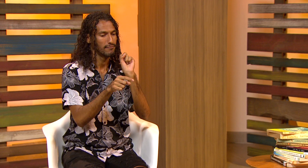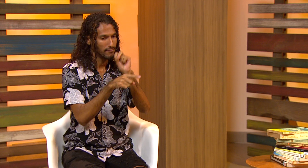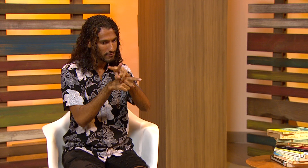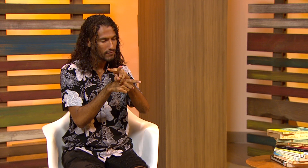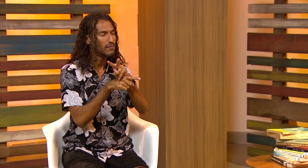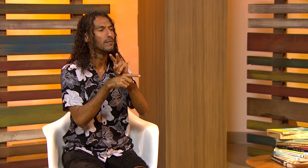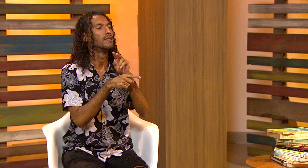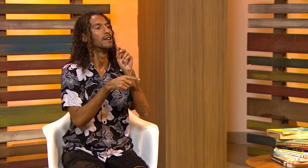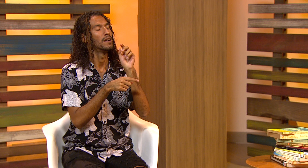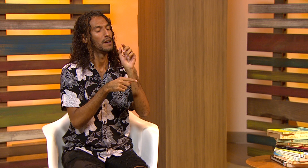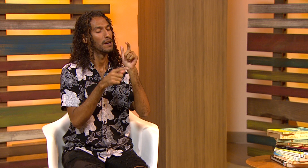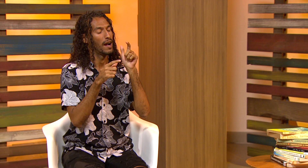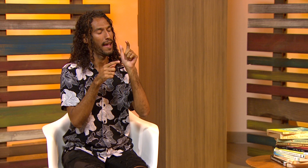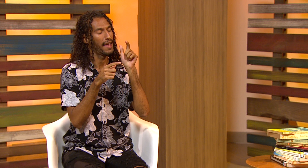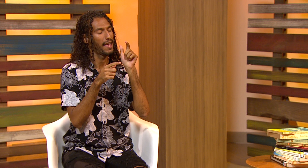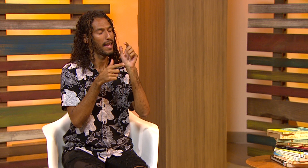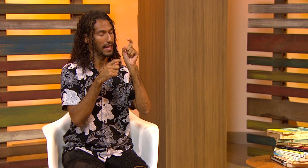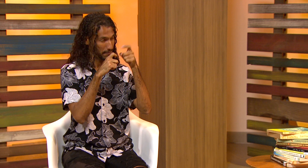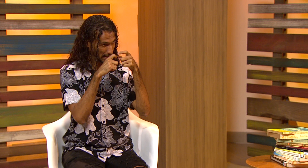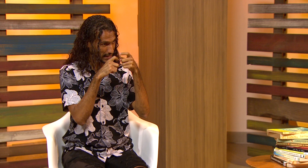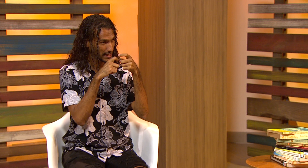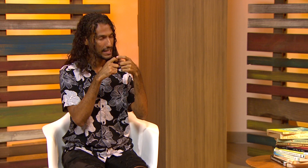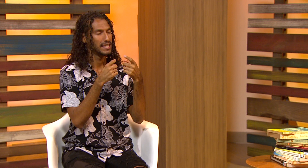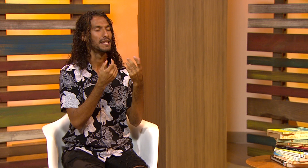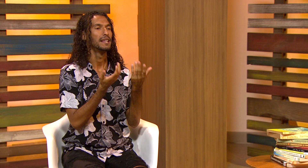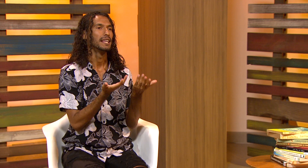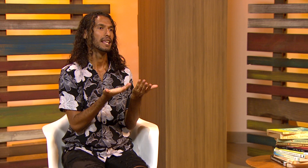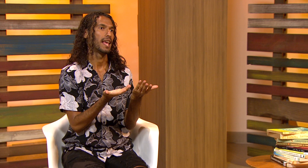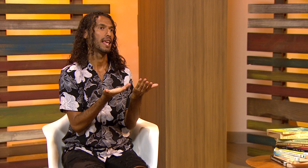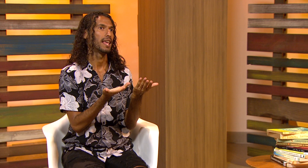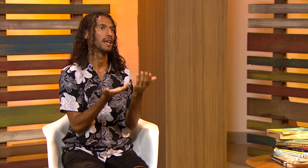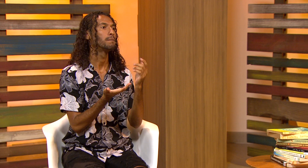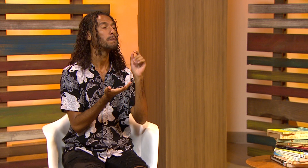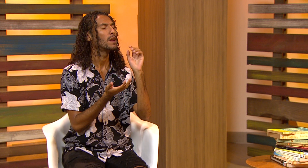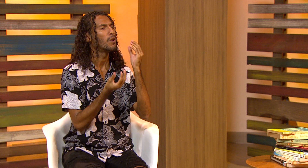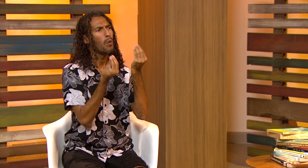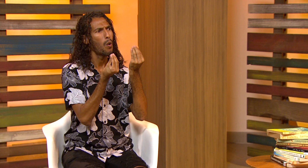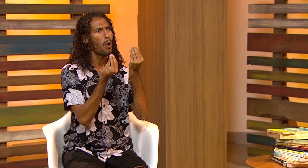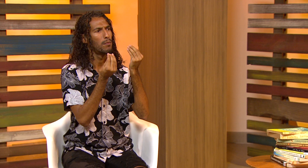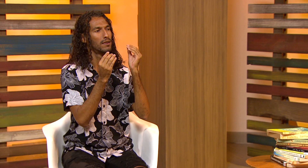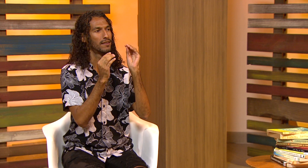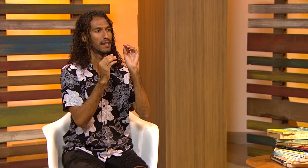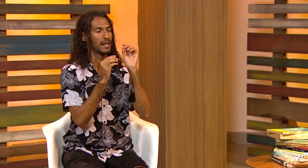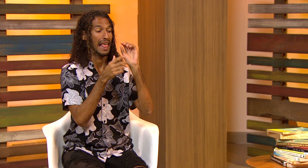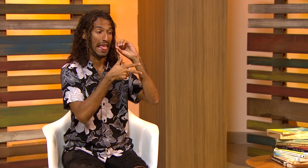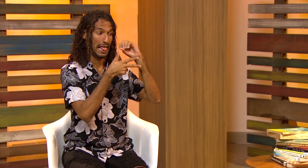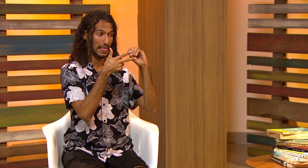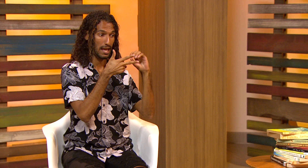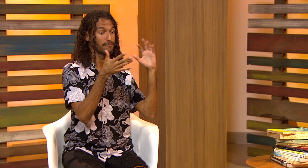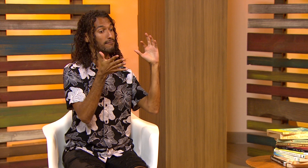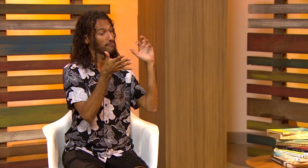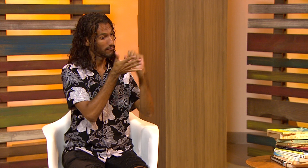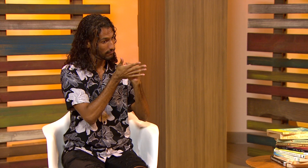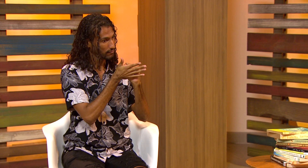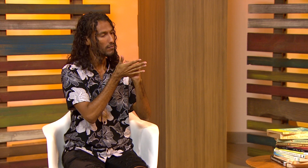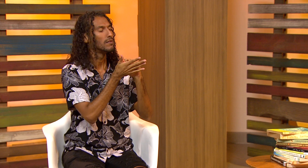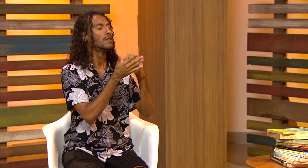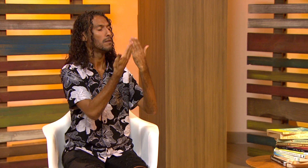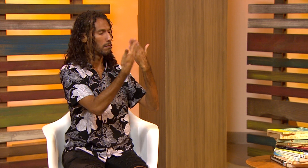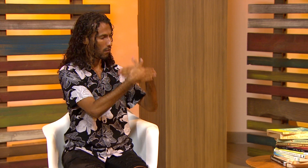qual faculdade realizar, através do SESU, foi algo que possibilitou meios para seguir meu sonho.